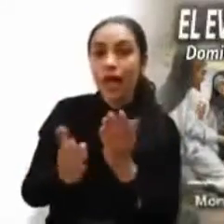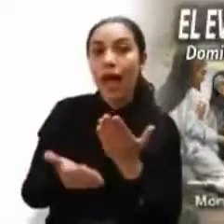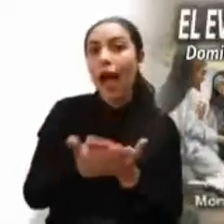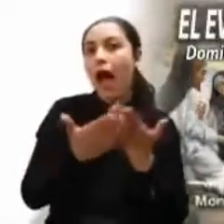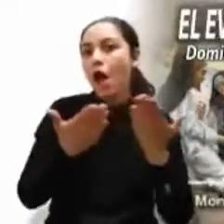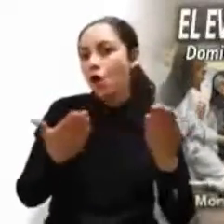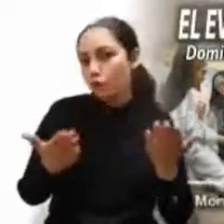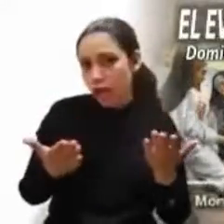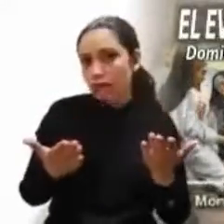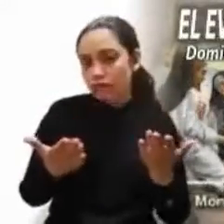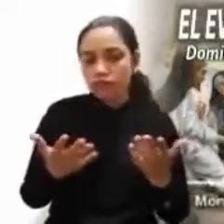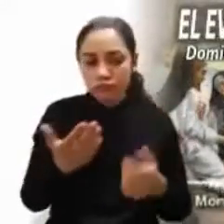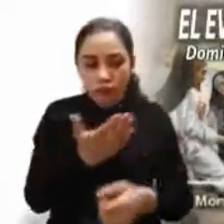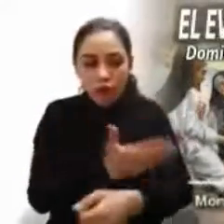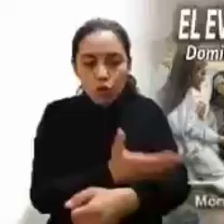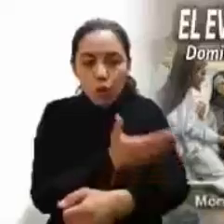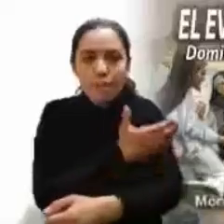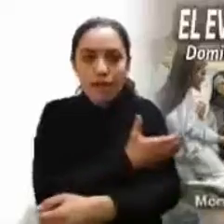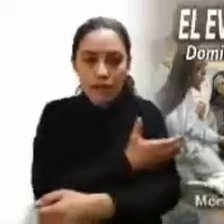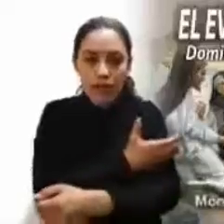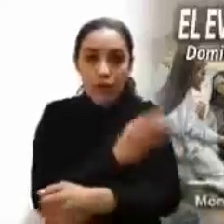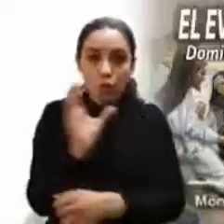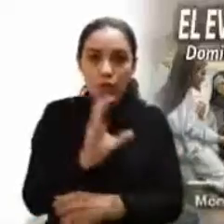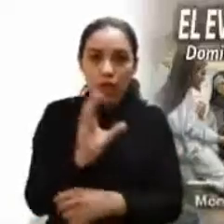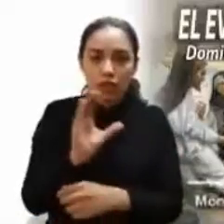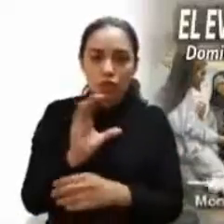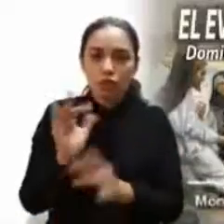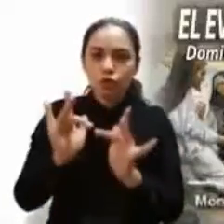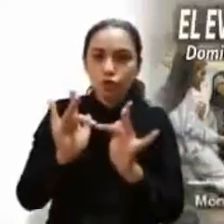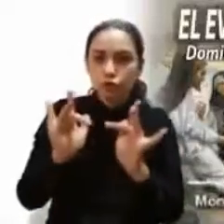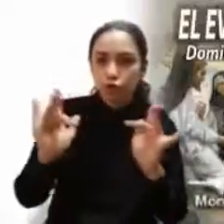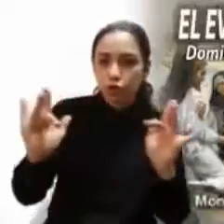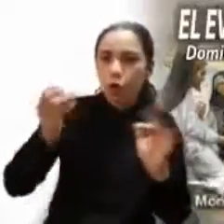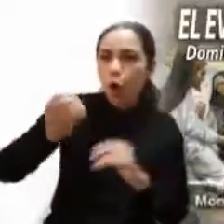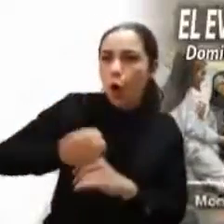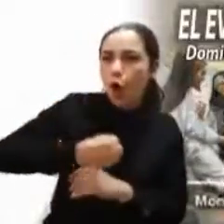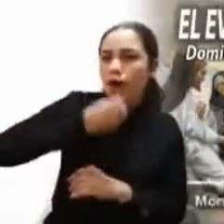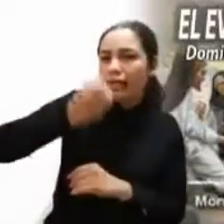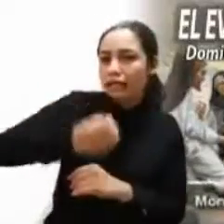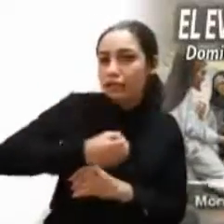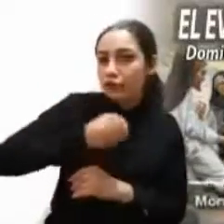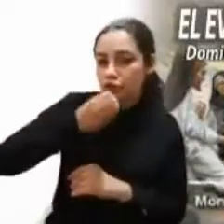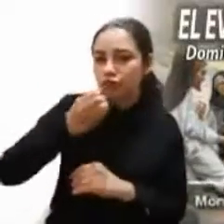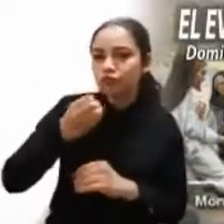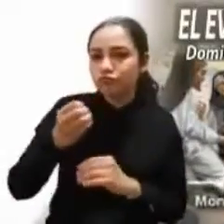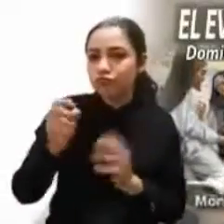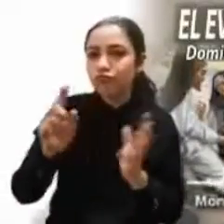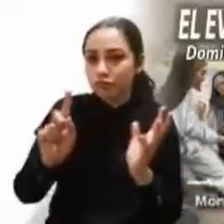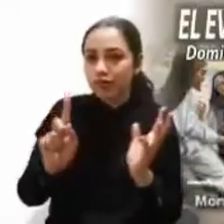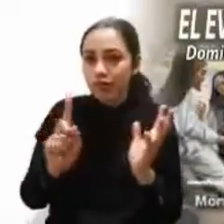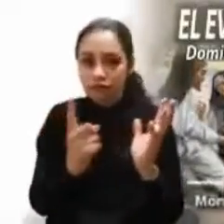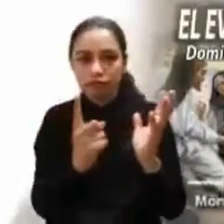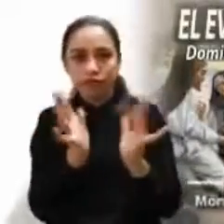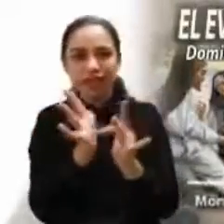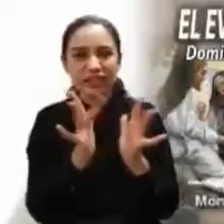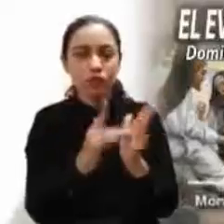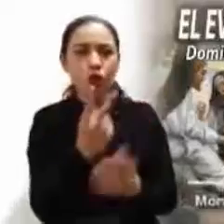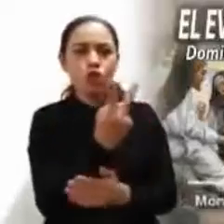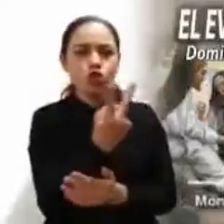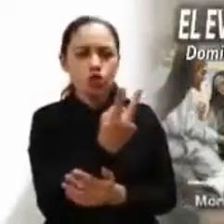compañía, en un lugar solitario, al hacer oración, les hace dos preguntas